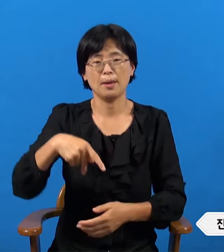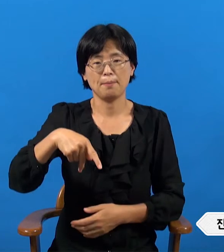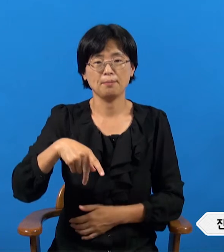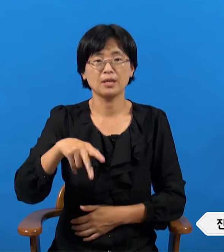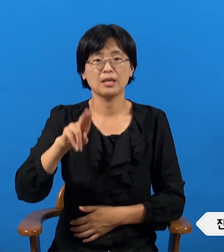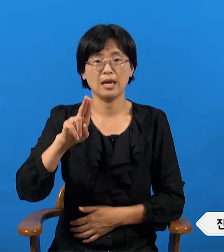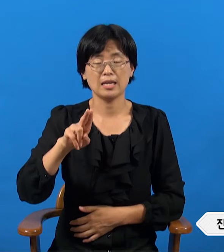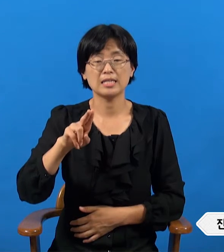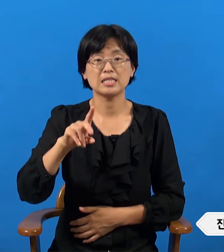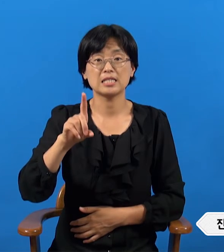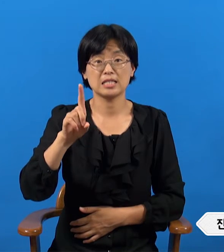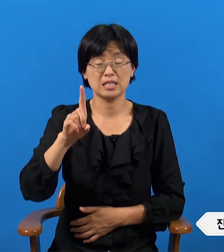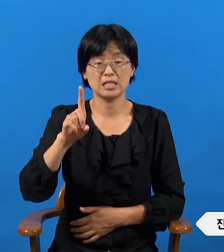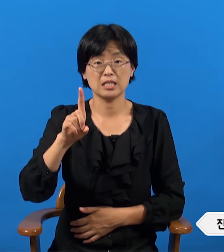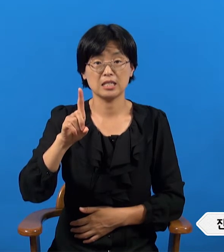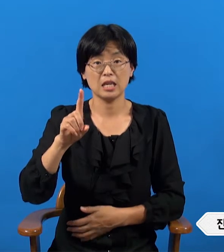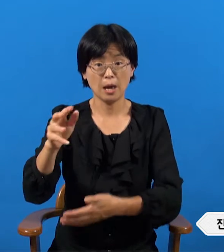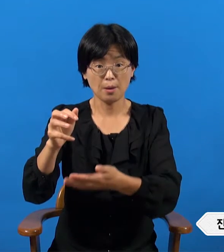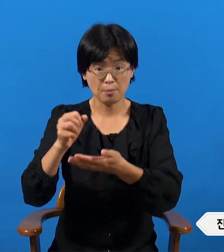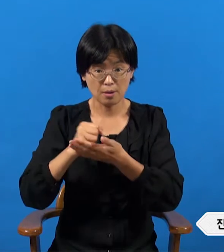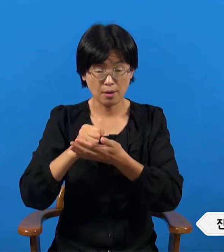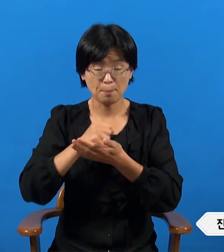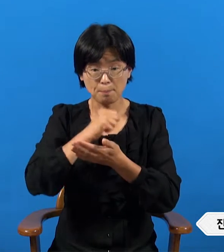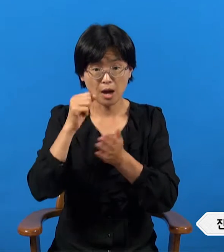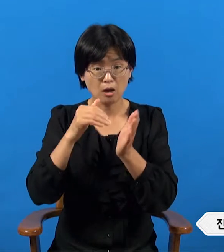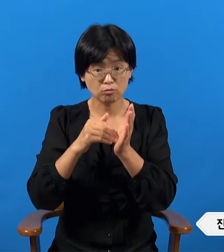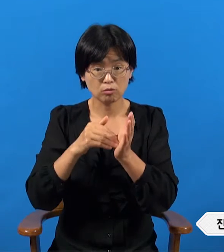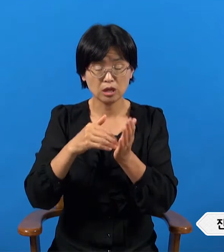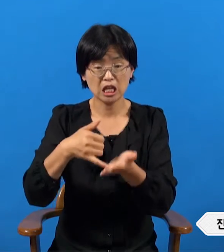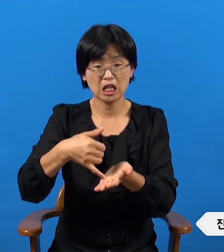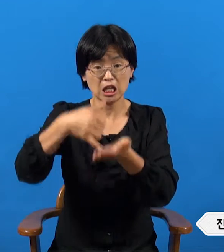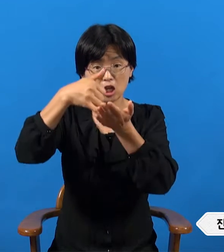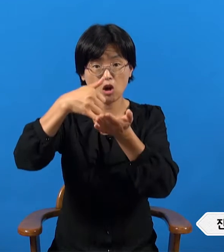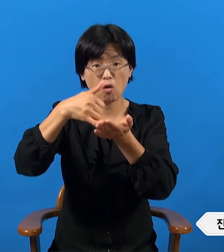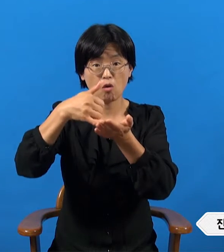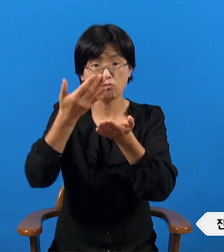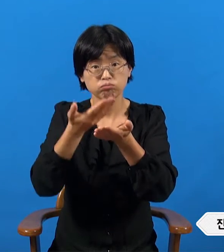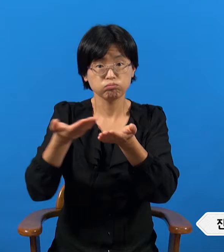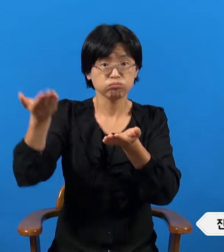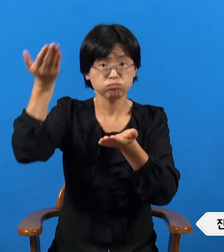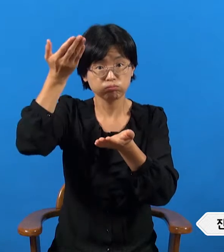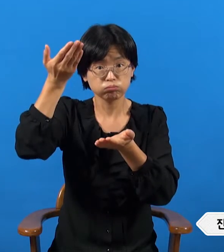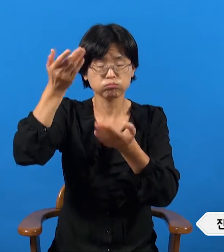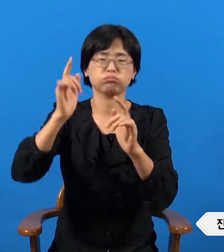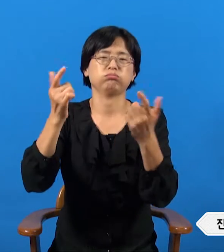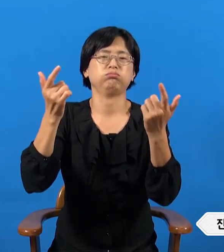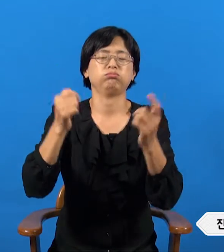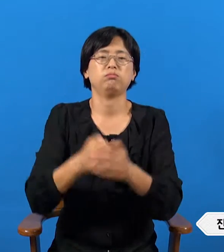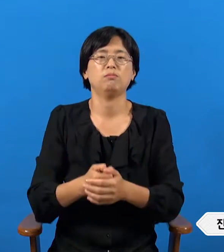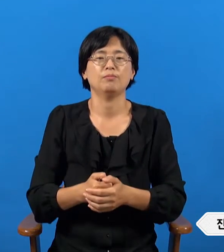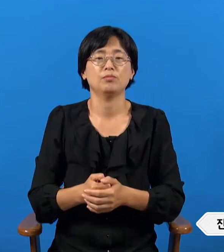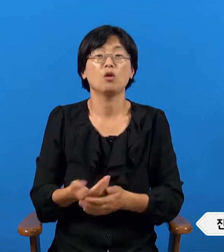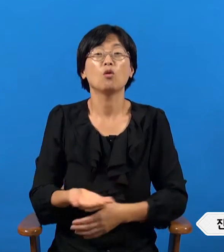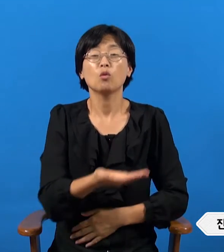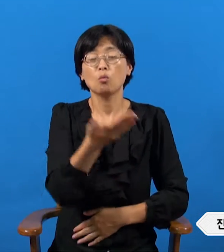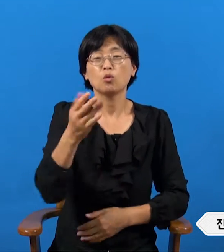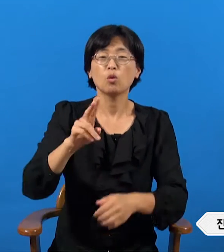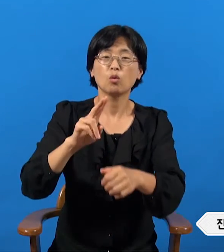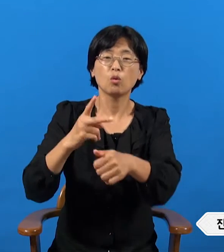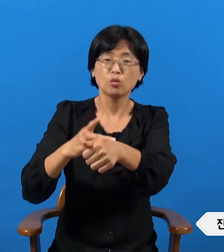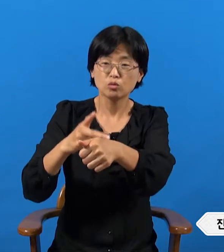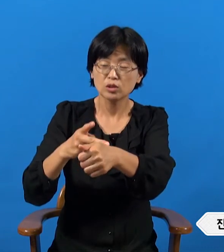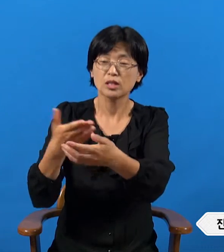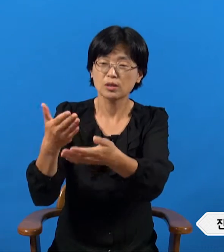PhD를 받았다고 해서 인격이 저절로 PhD가 되는 것이 아니더라고요. 우리가 교수님